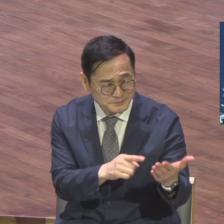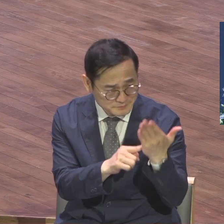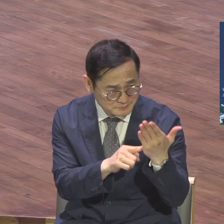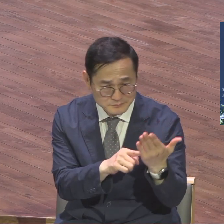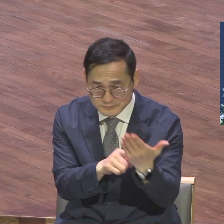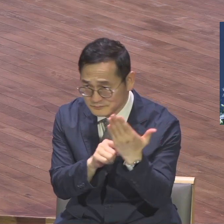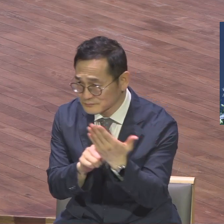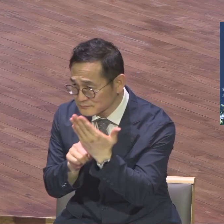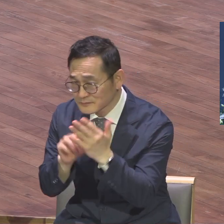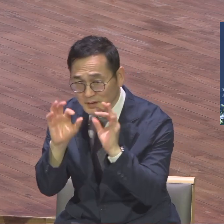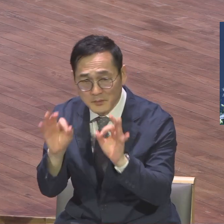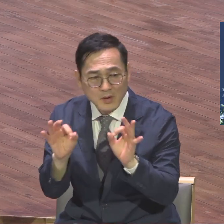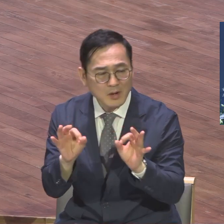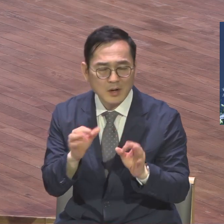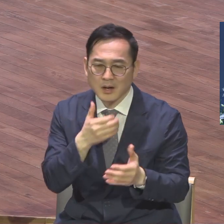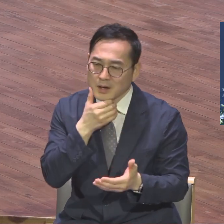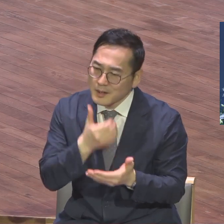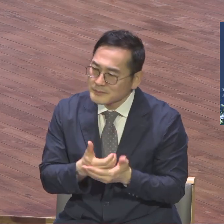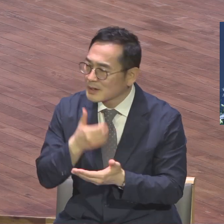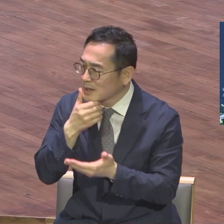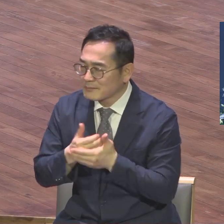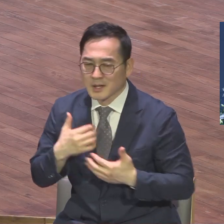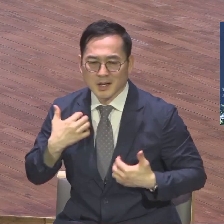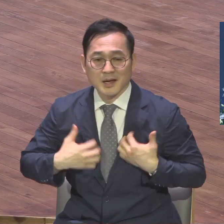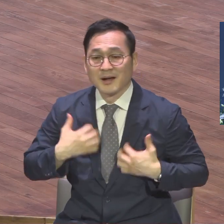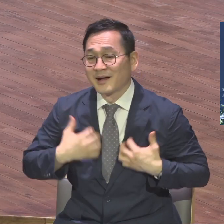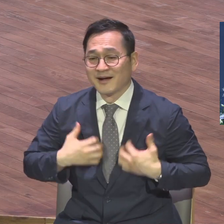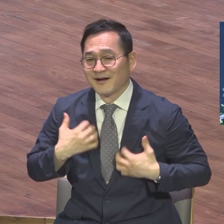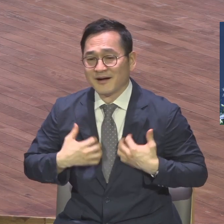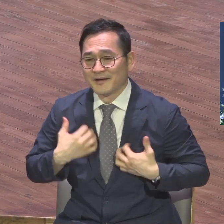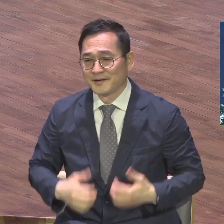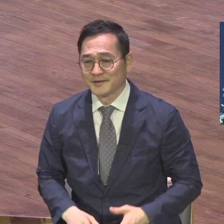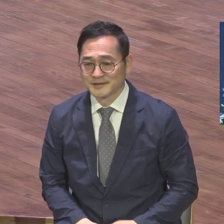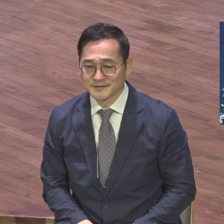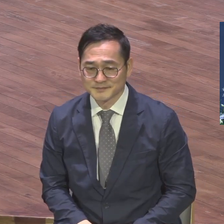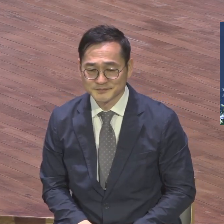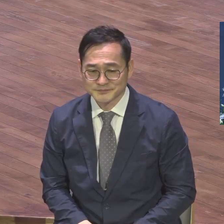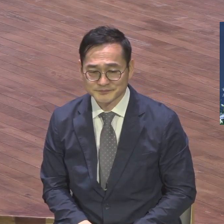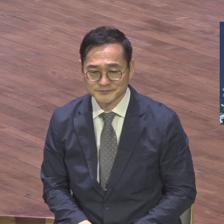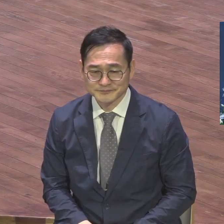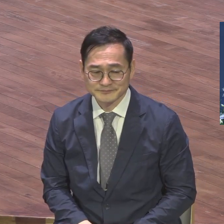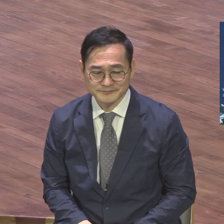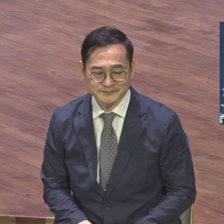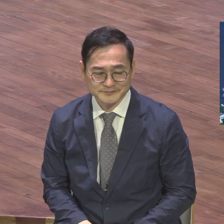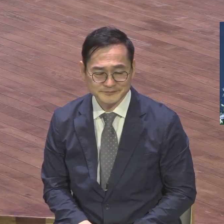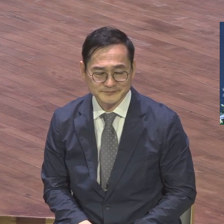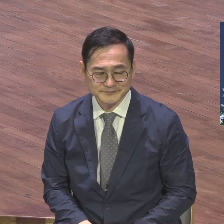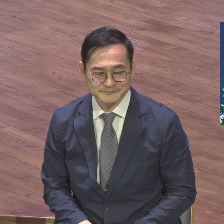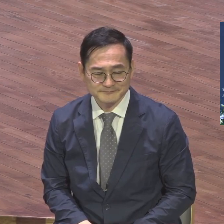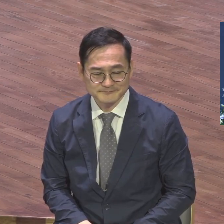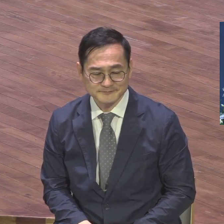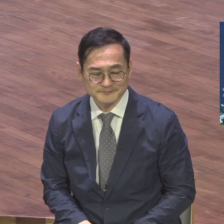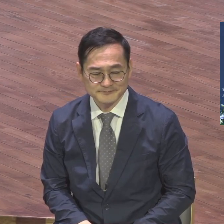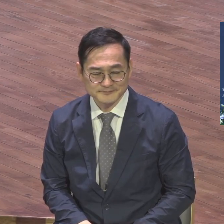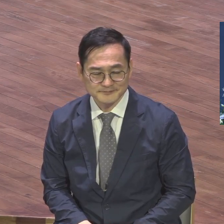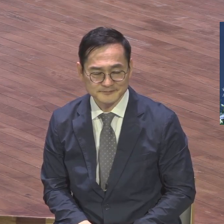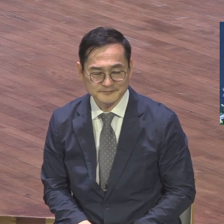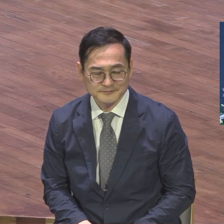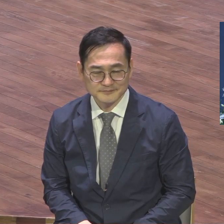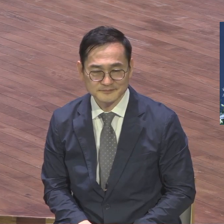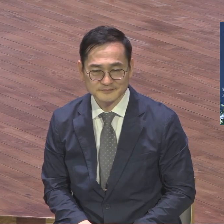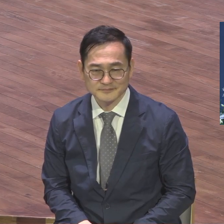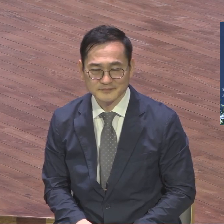감격의 감사임을 형식이 없습니다. 형식적으로 하지 않습니다. 이번에 교육자 수양할